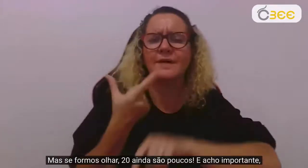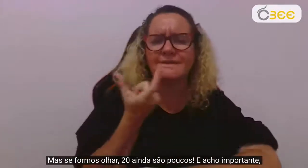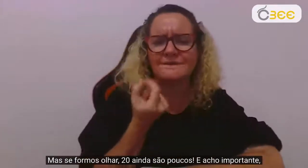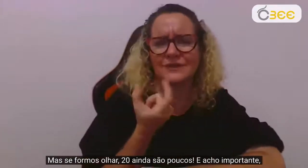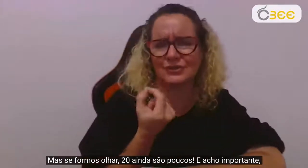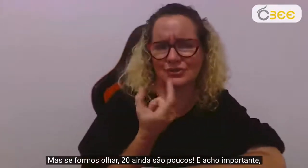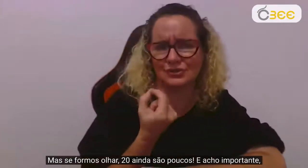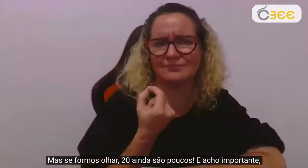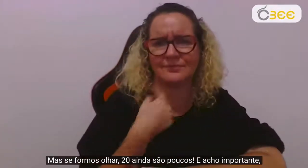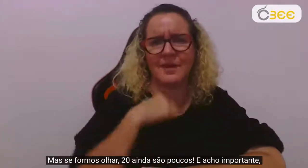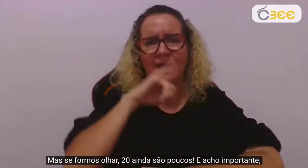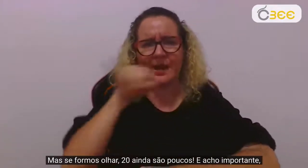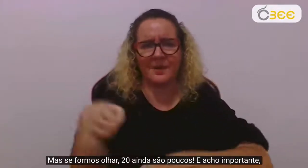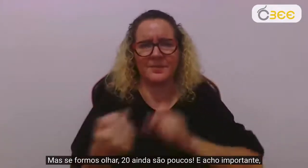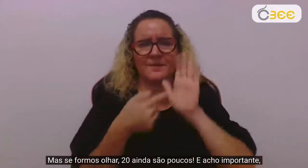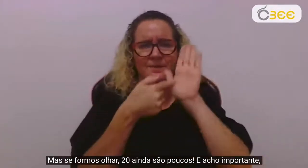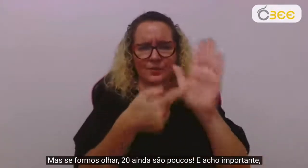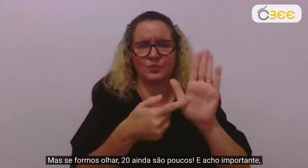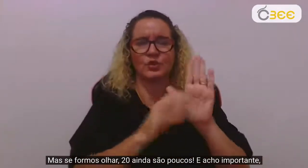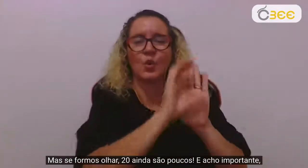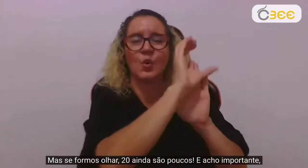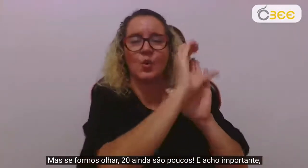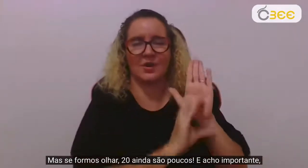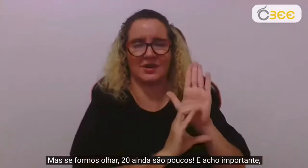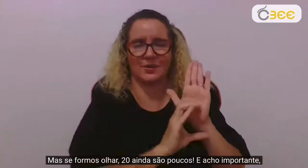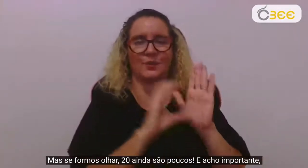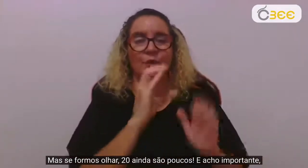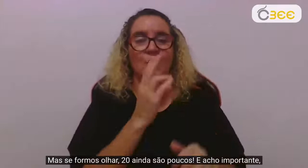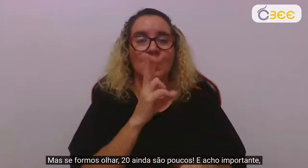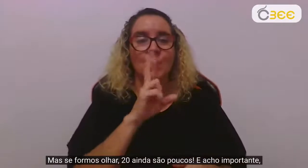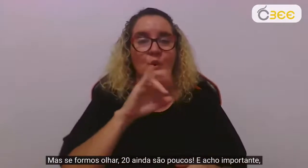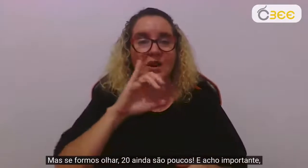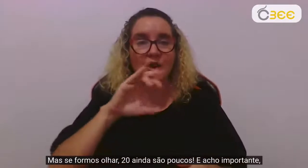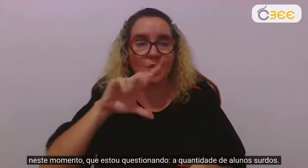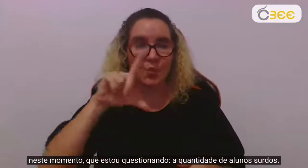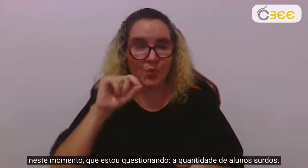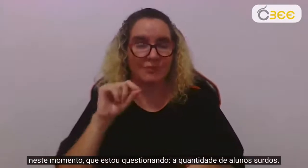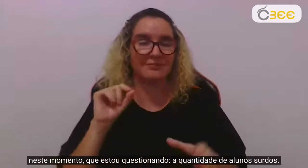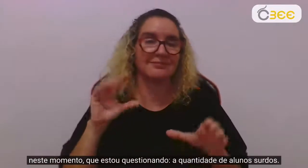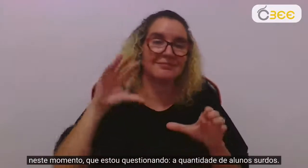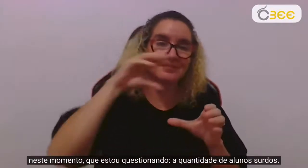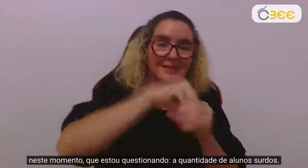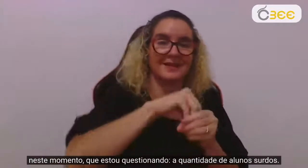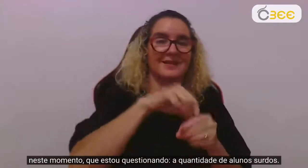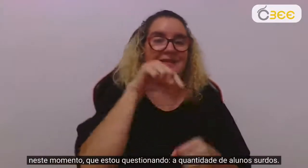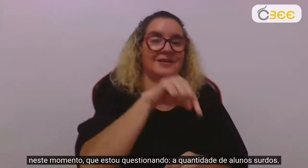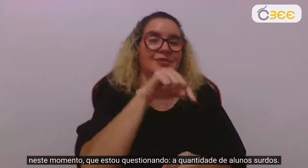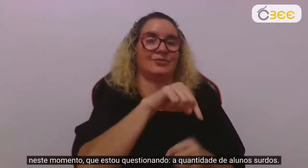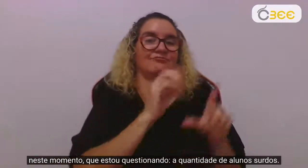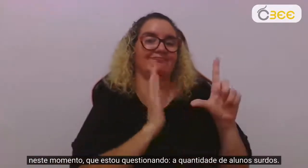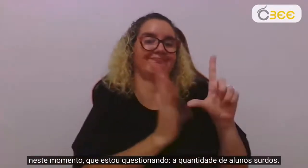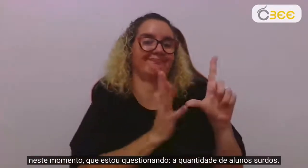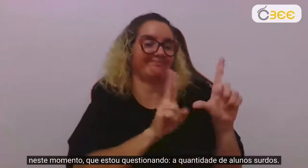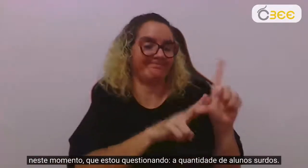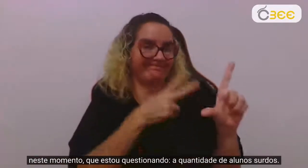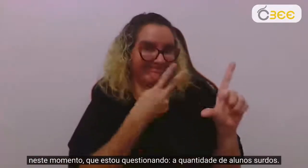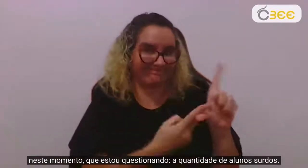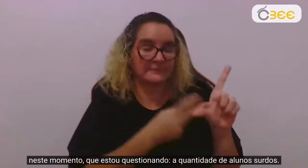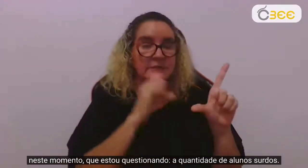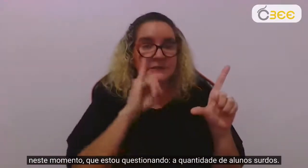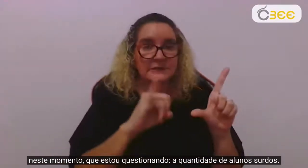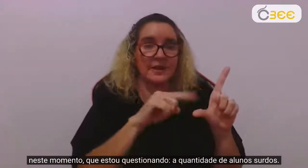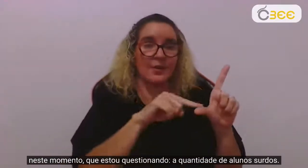são poucos. E acho importante, neste momento que estou questionando